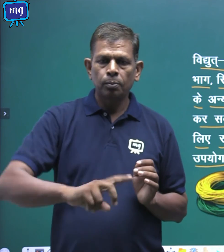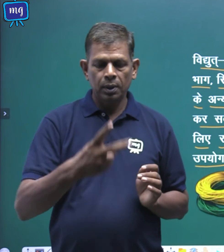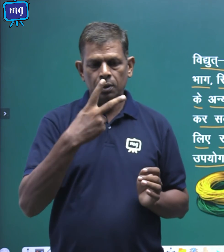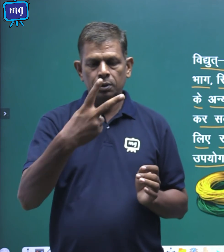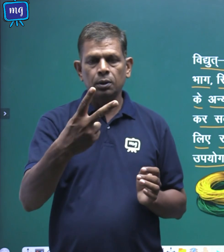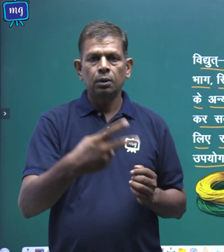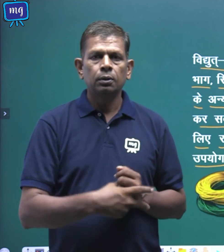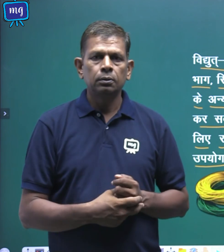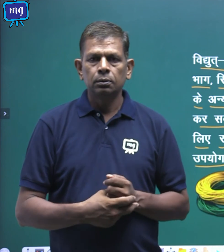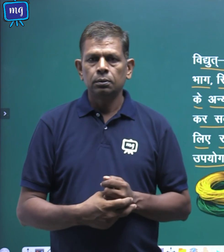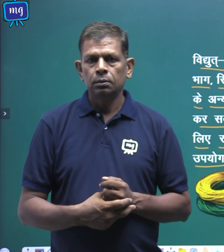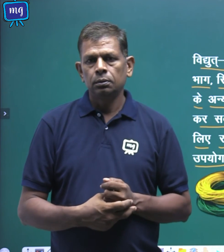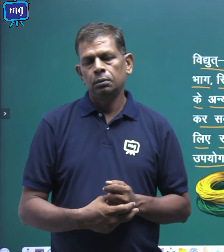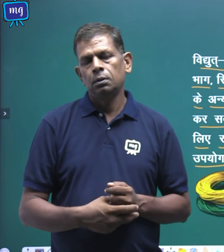देखना,